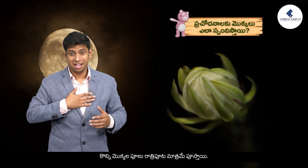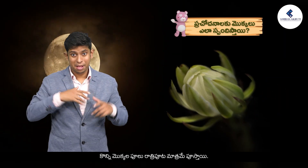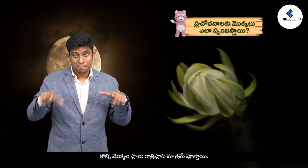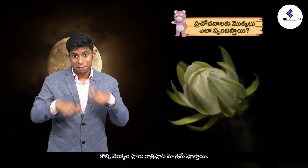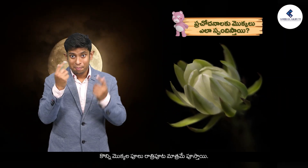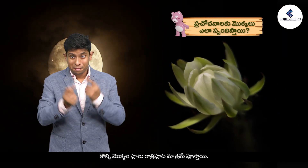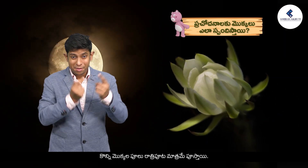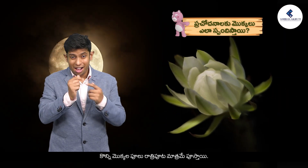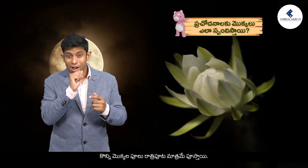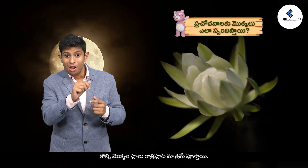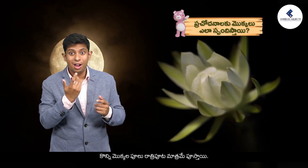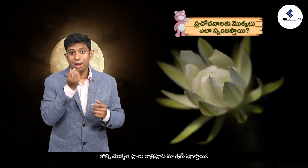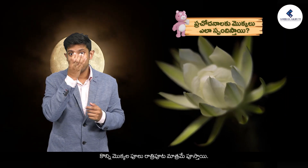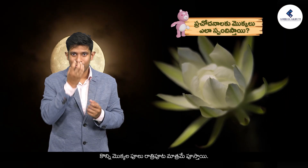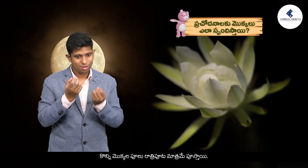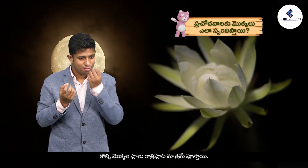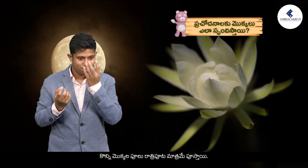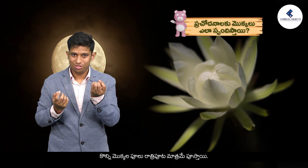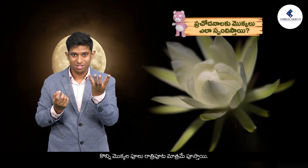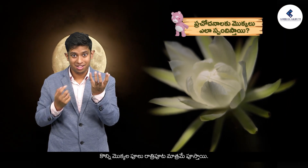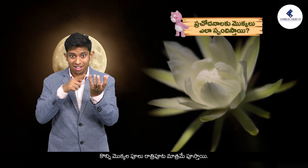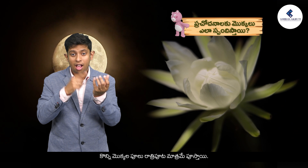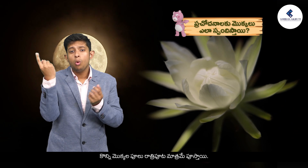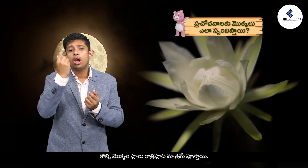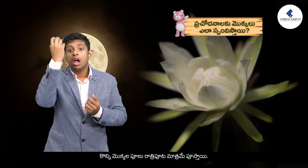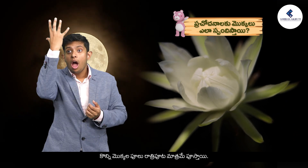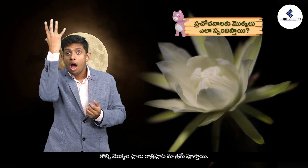కొన్ని మొక్కల పూలు రాత్రిపూట మాత్రమే పూస్తాయి.